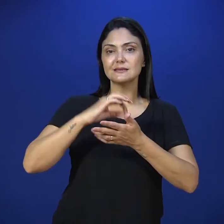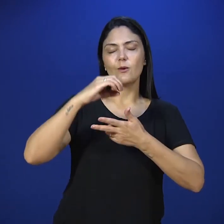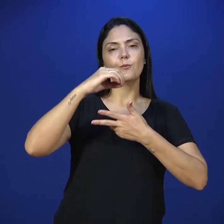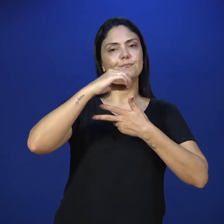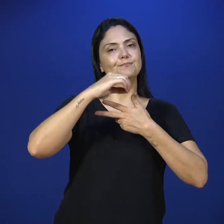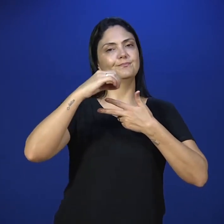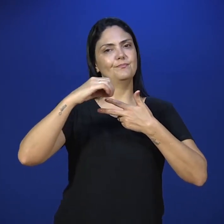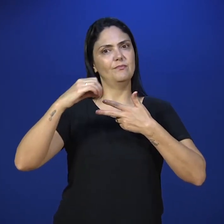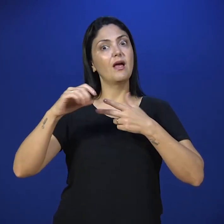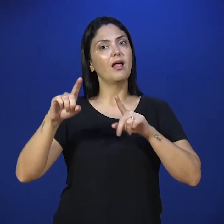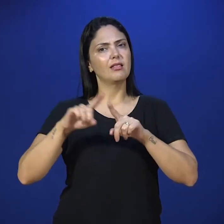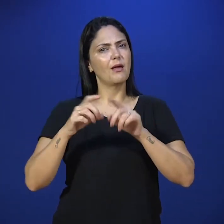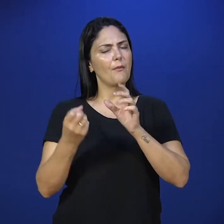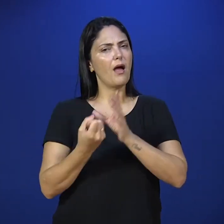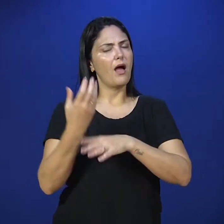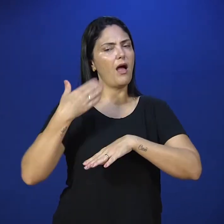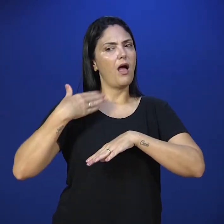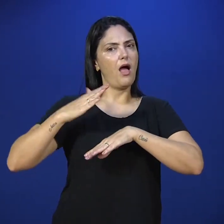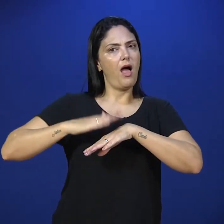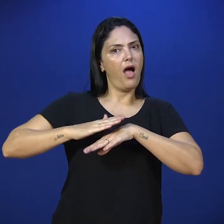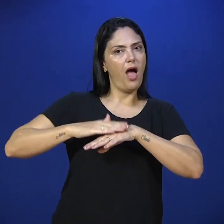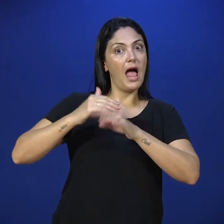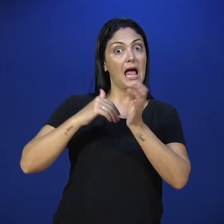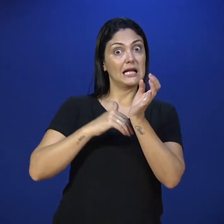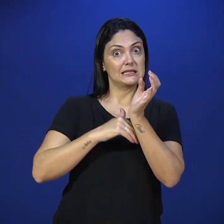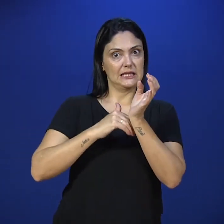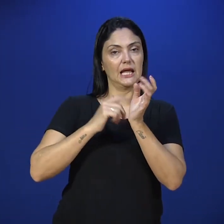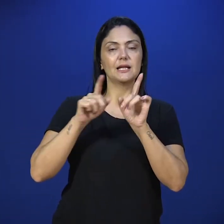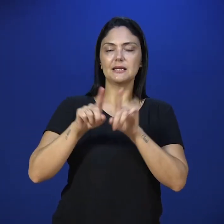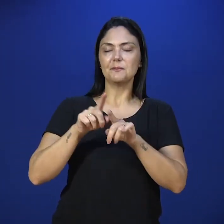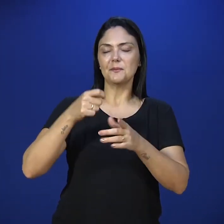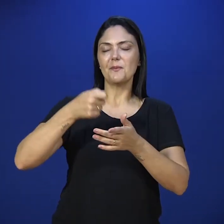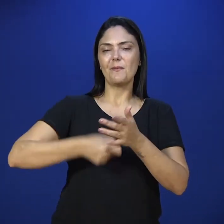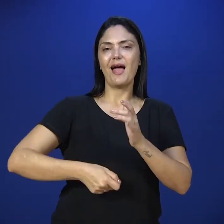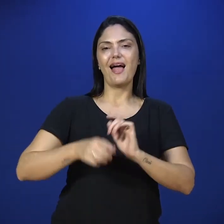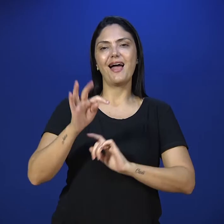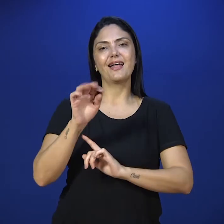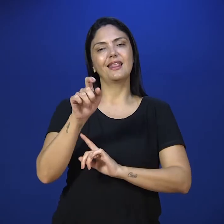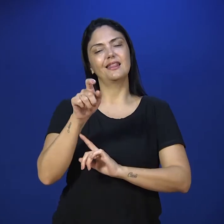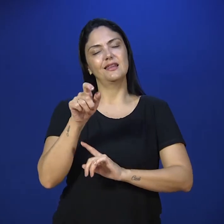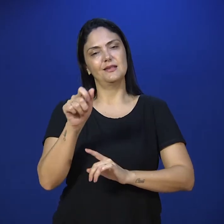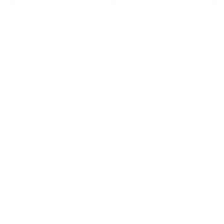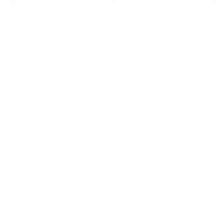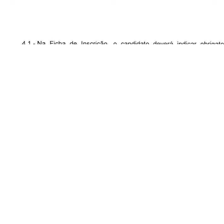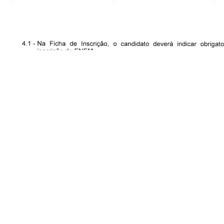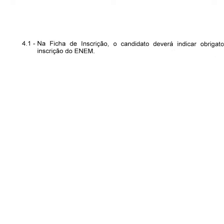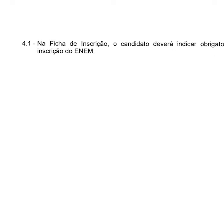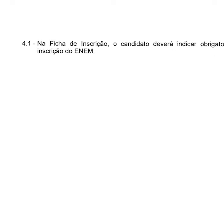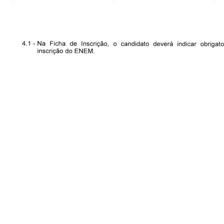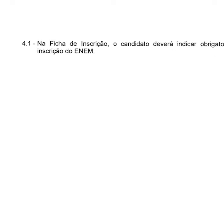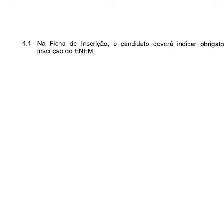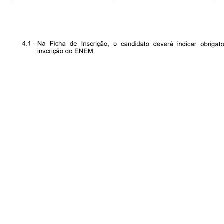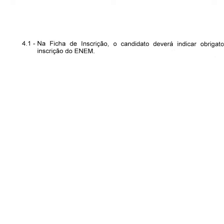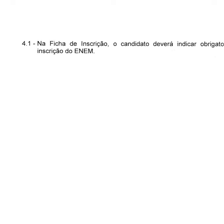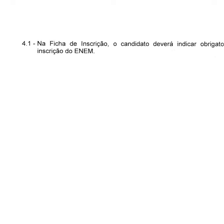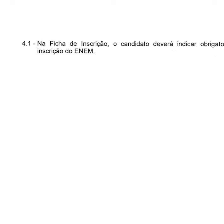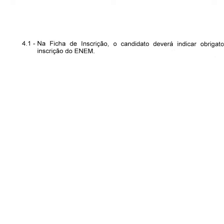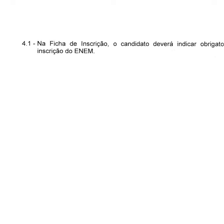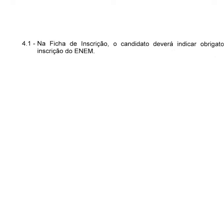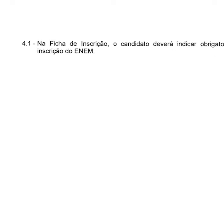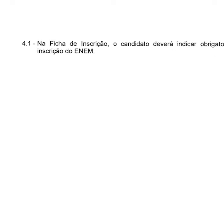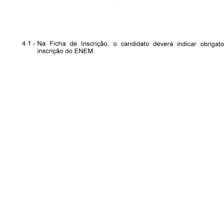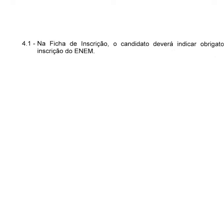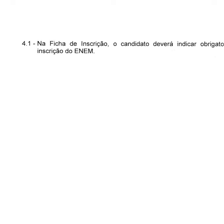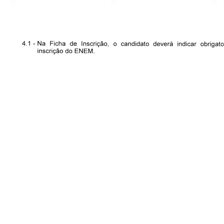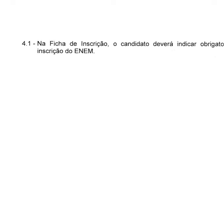como criar uma senha pessoal e efetuar o pagamento da respectiva taxa. 4.1.